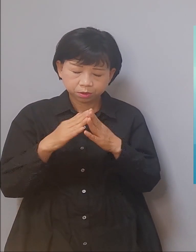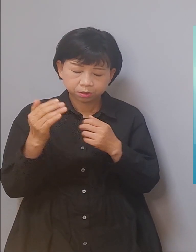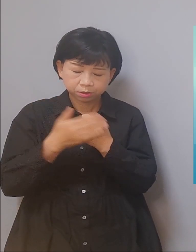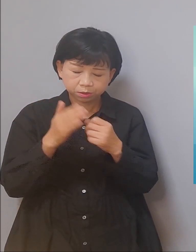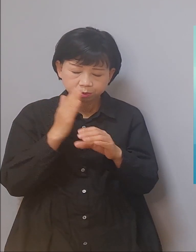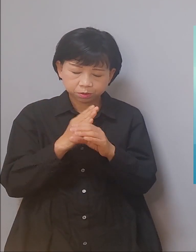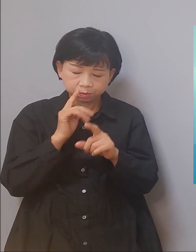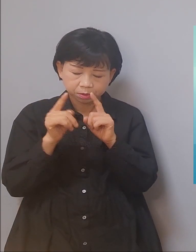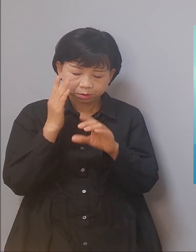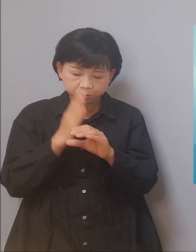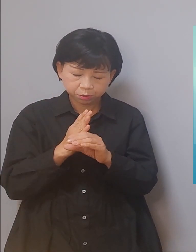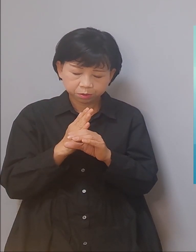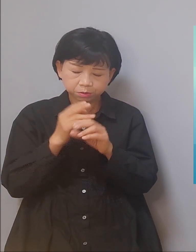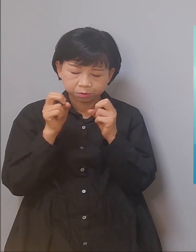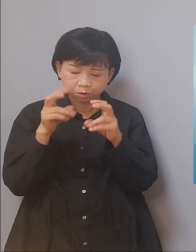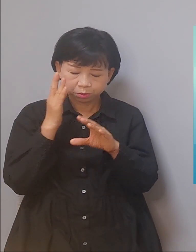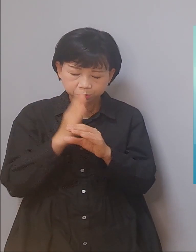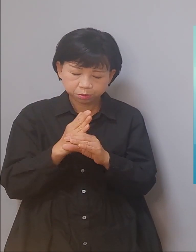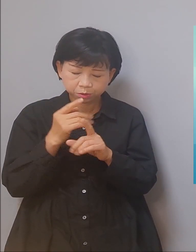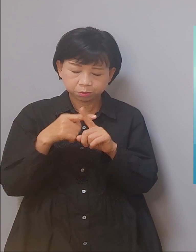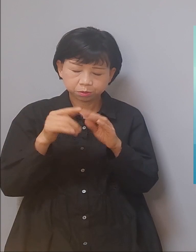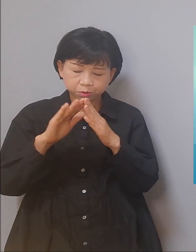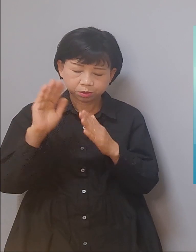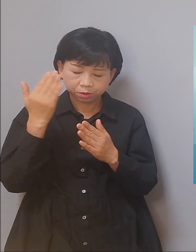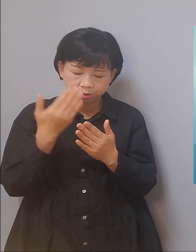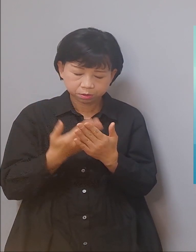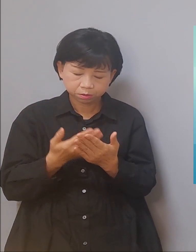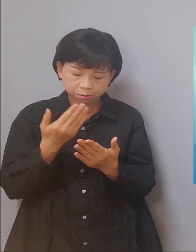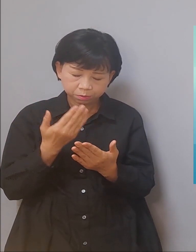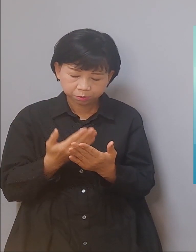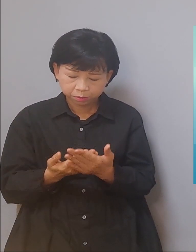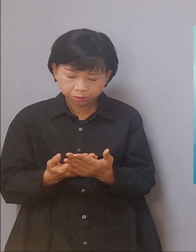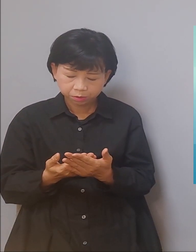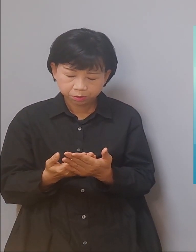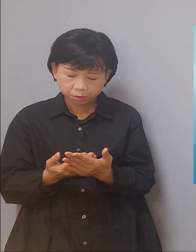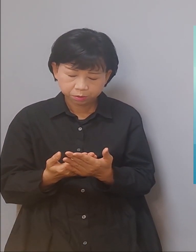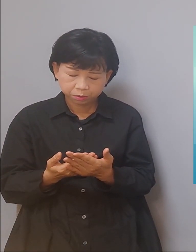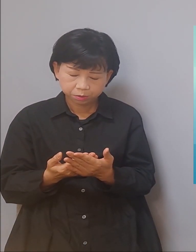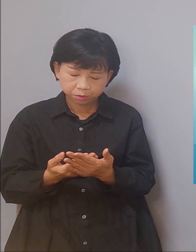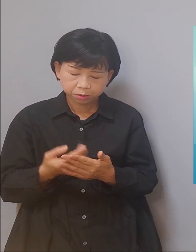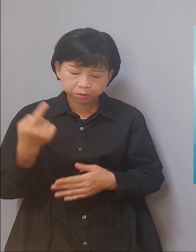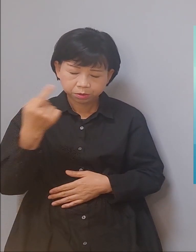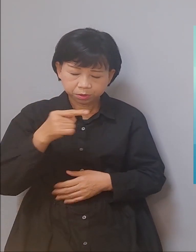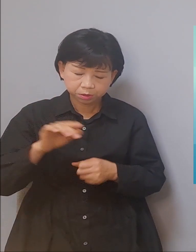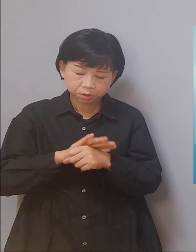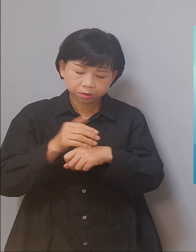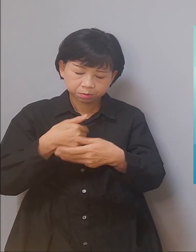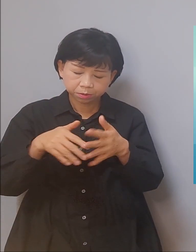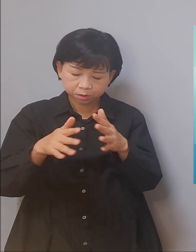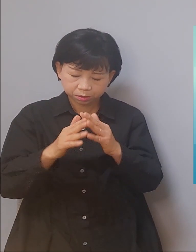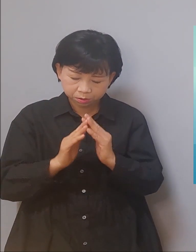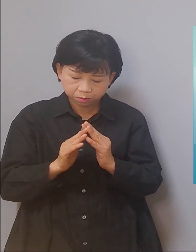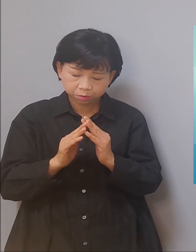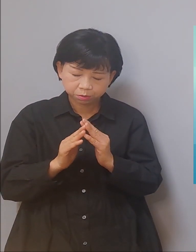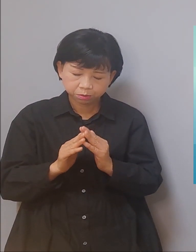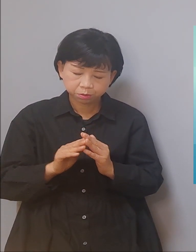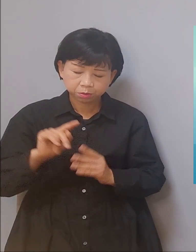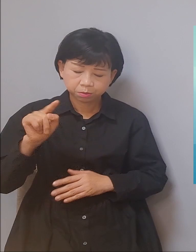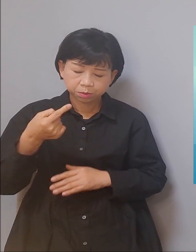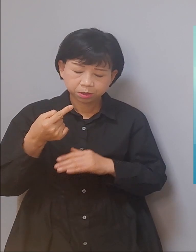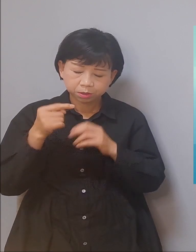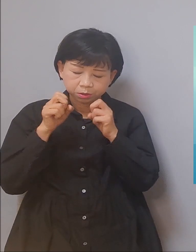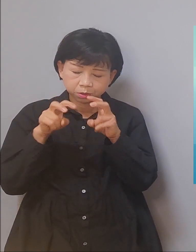말씀 중심, 성교 중심의 교회가 되게 하옵소서. 정계의 사랑방을 세우고